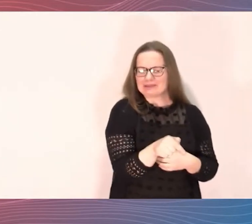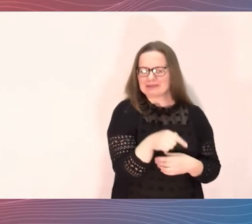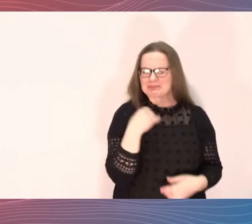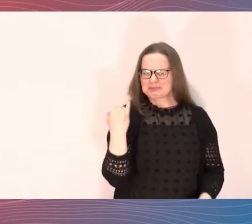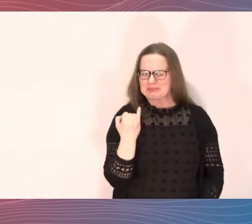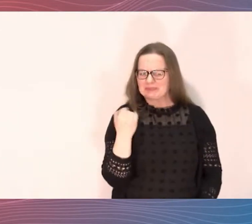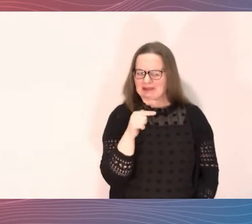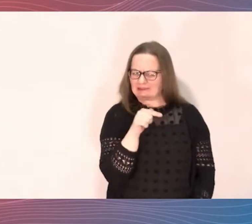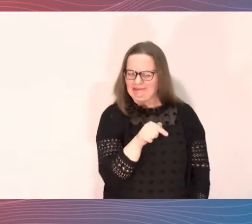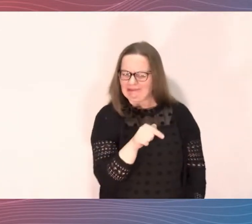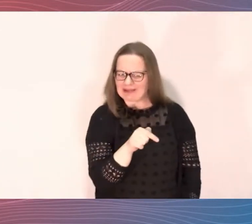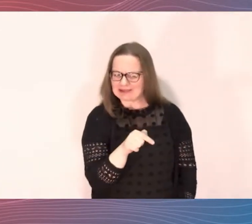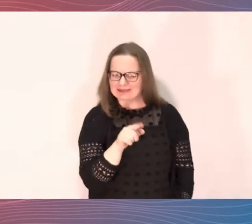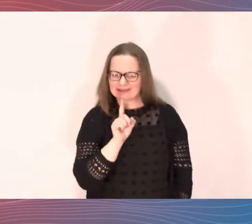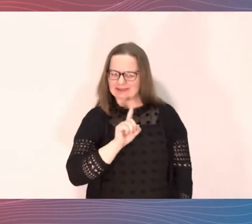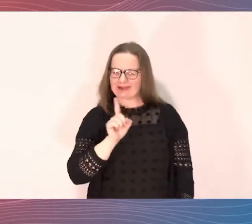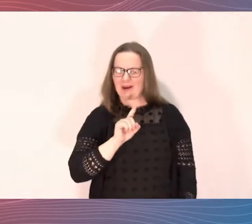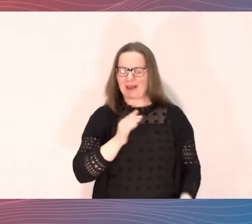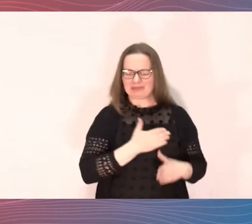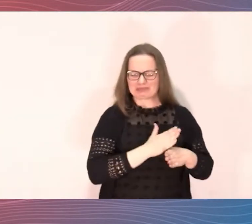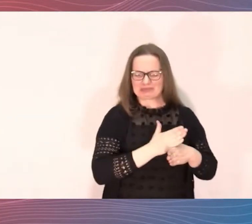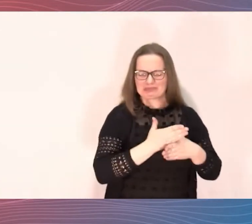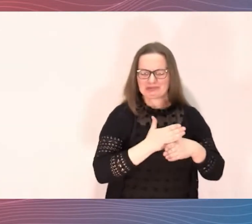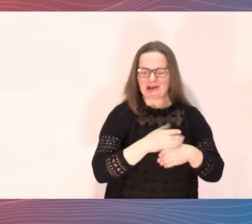O homem só causou problemas para Deus.